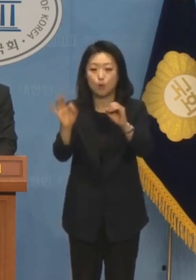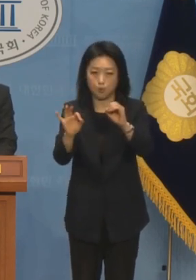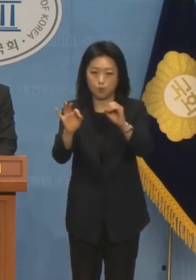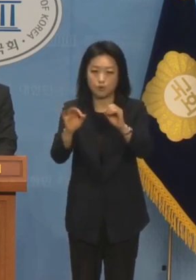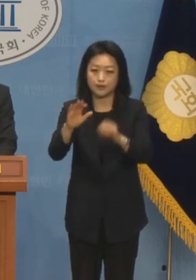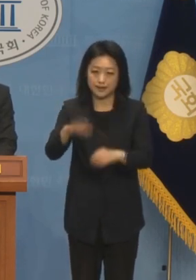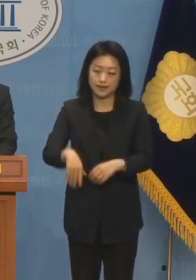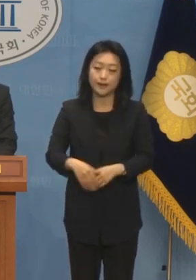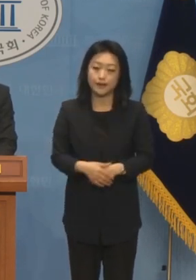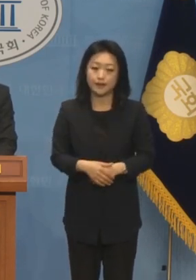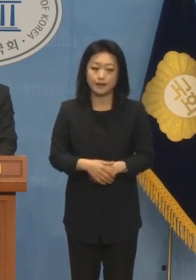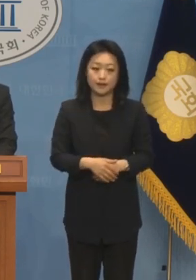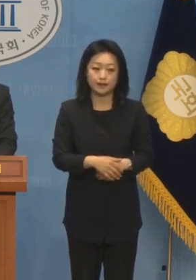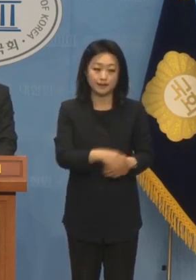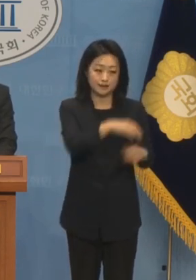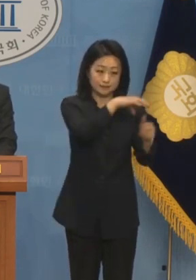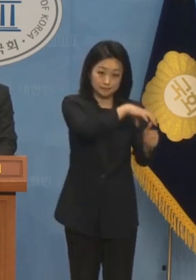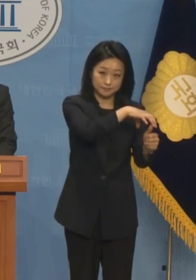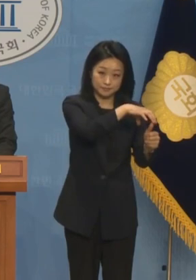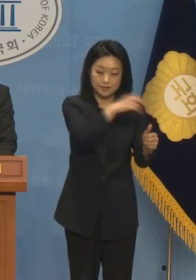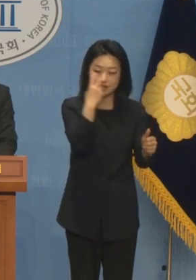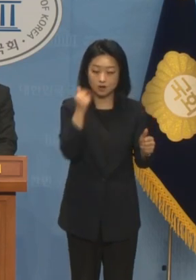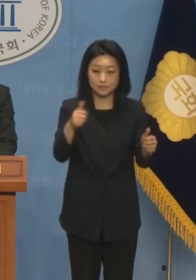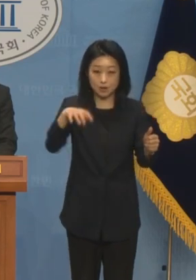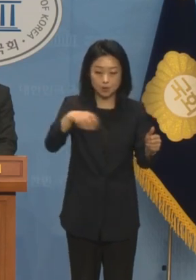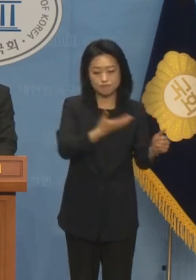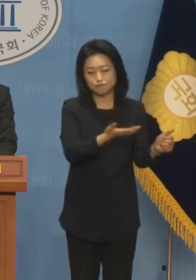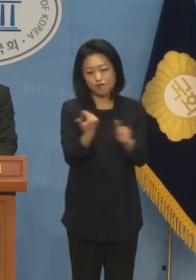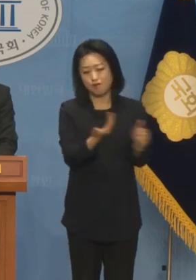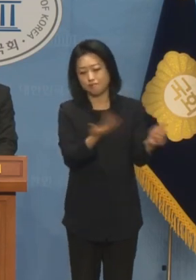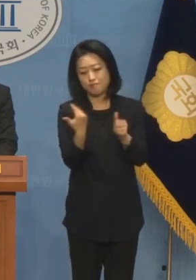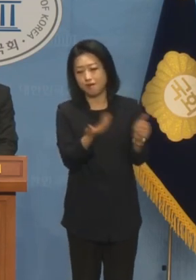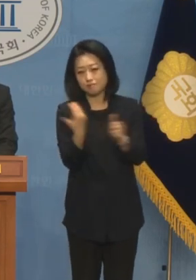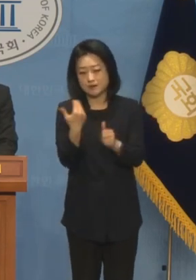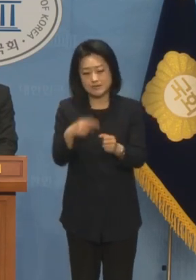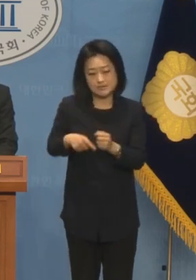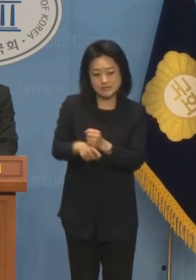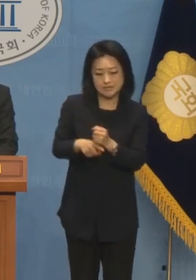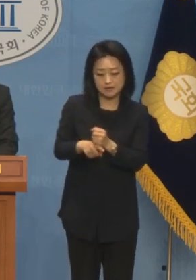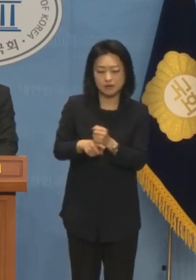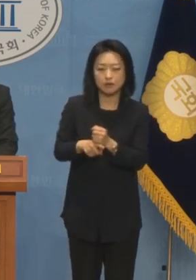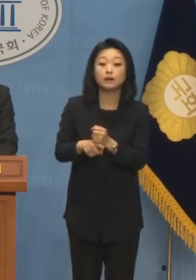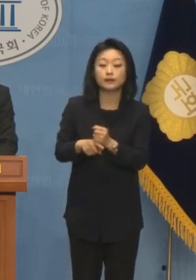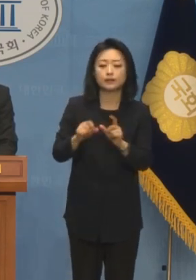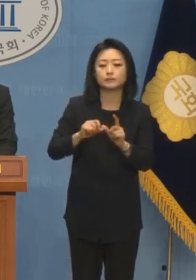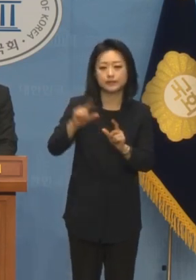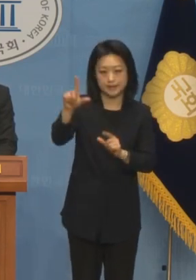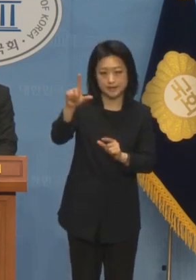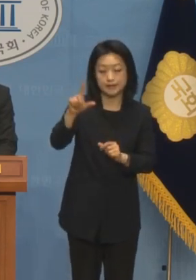여전히 수용자를 검찰청에 인치하여 수사하는 관행이 이어지고 있는 셈입니다.